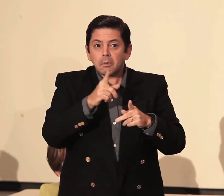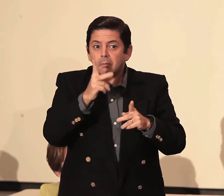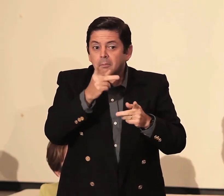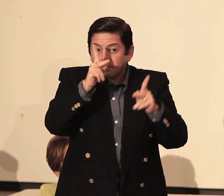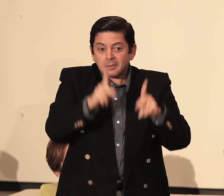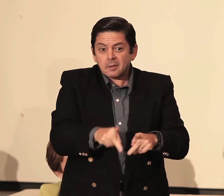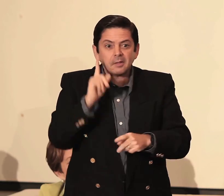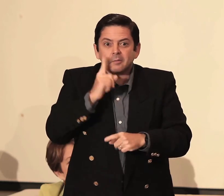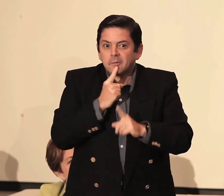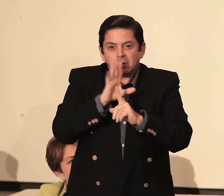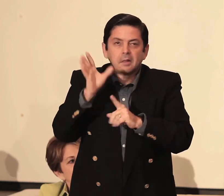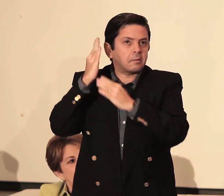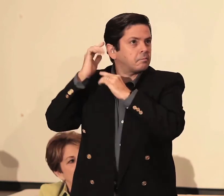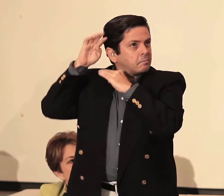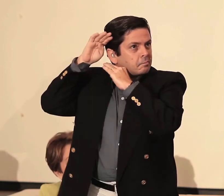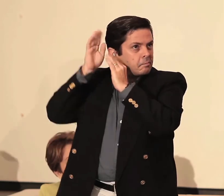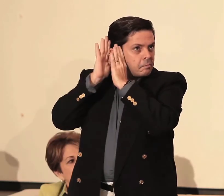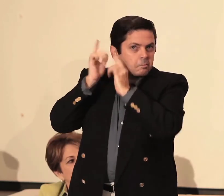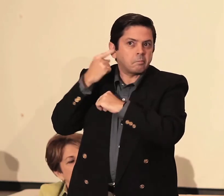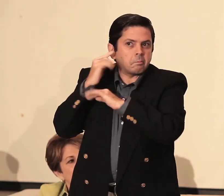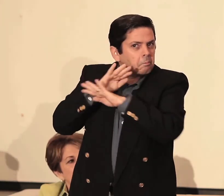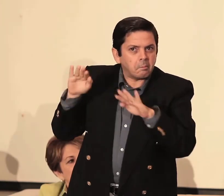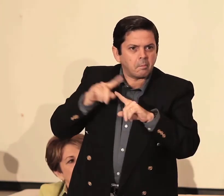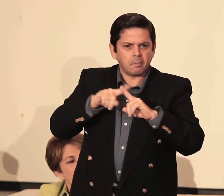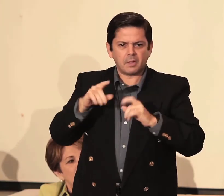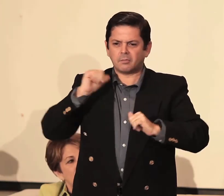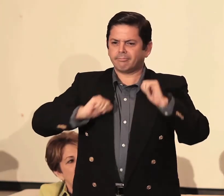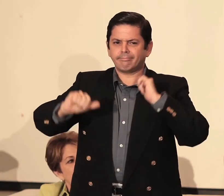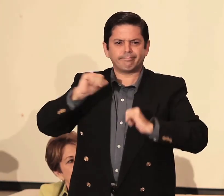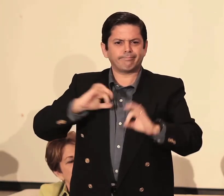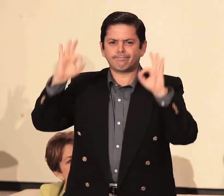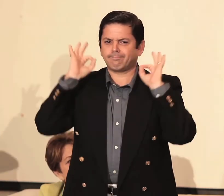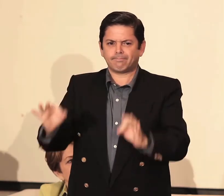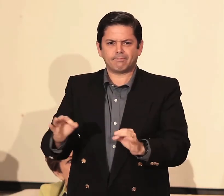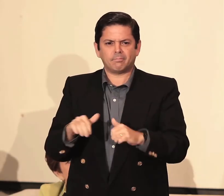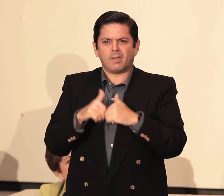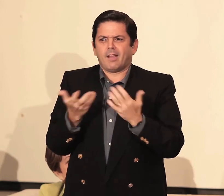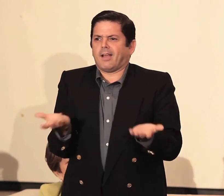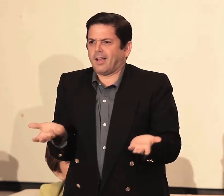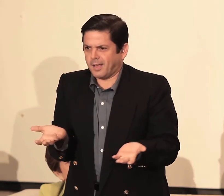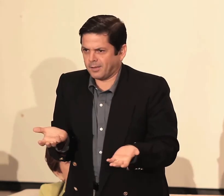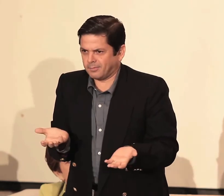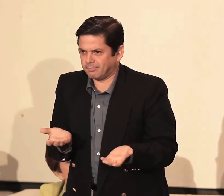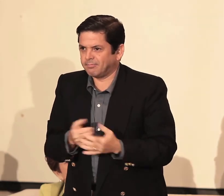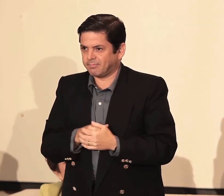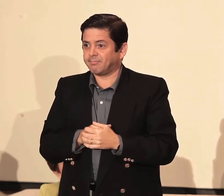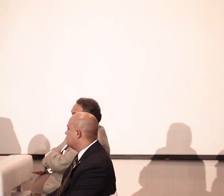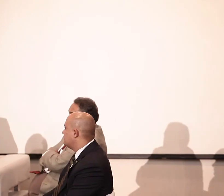impresionado de cómo una persona con discapacidad auditiva pueda llegar a ser una actriz.